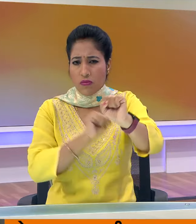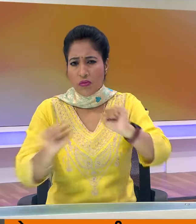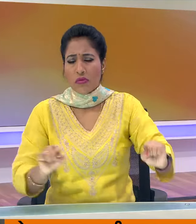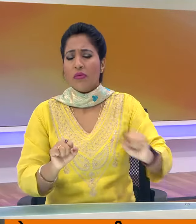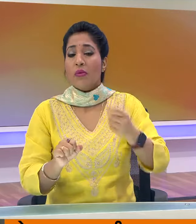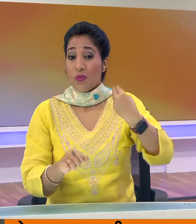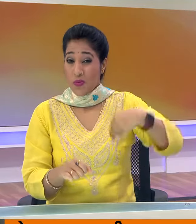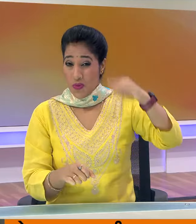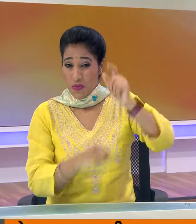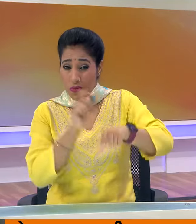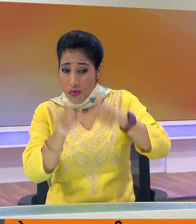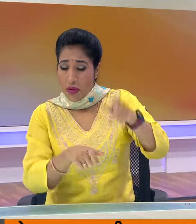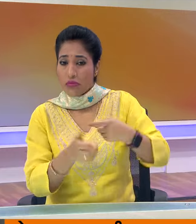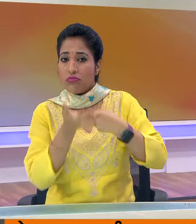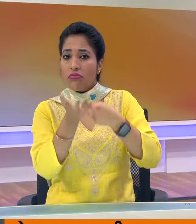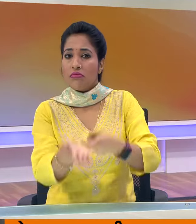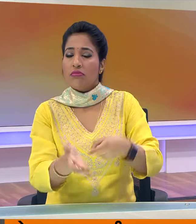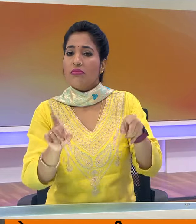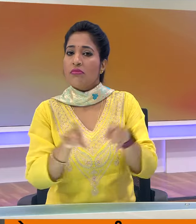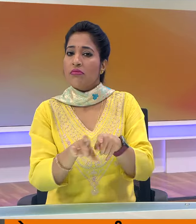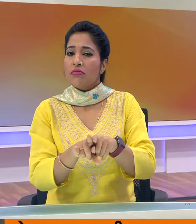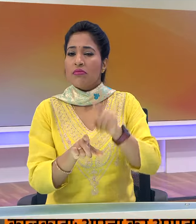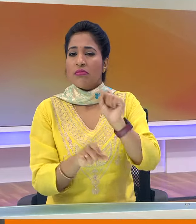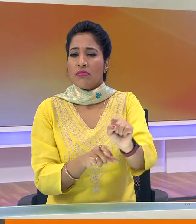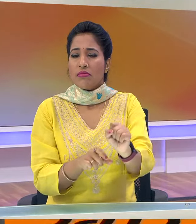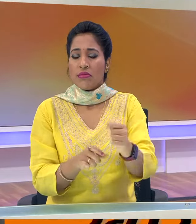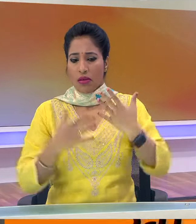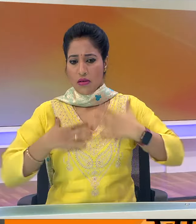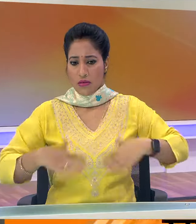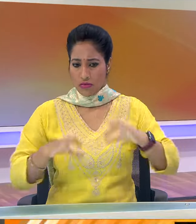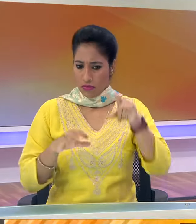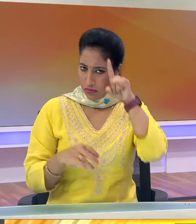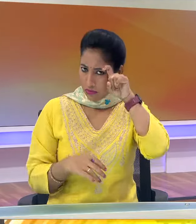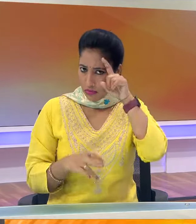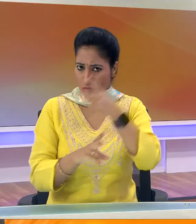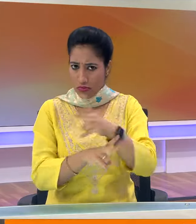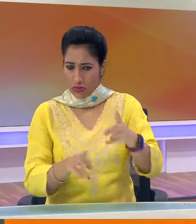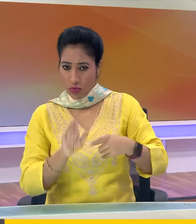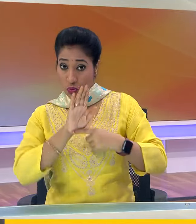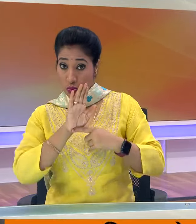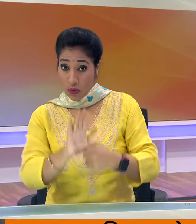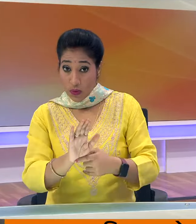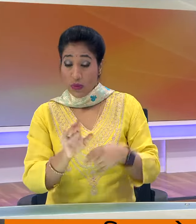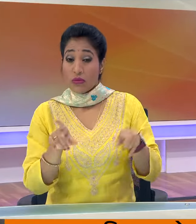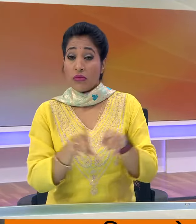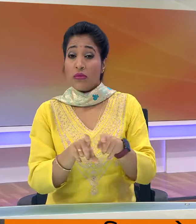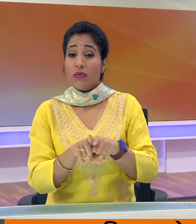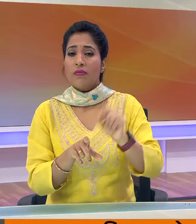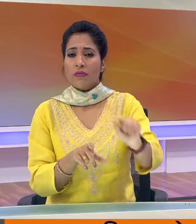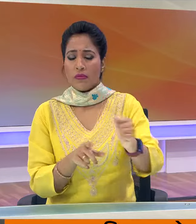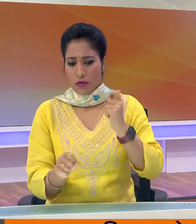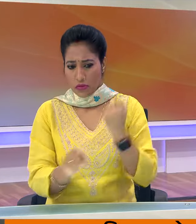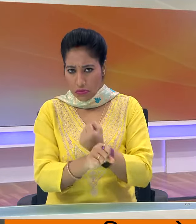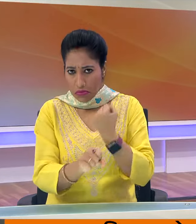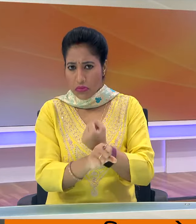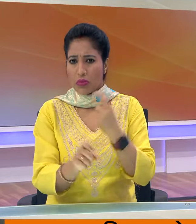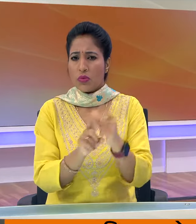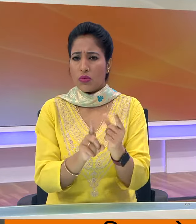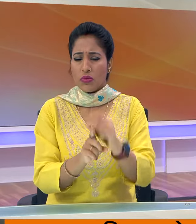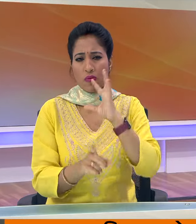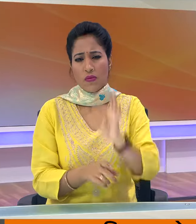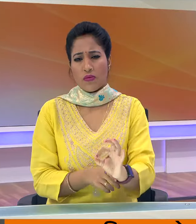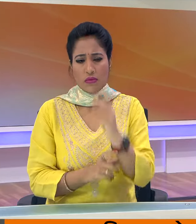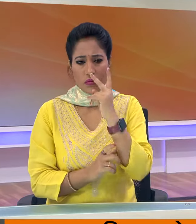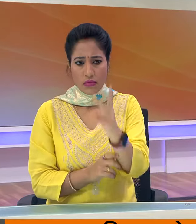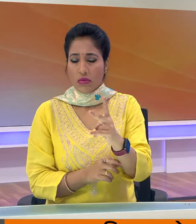को एक सम्मान के तहत और उनके स्वास्थ्य की चिंता करते हुए जिस प्रकार से काम कर रही है, ये निश्चित रूप